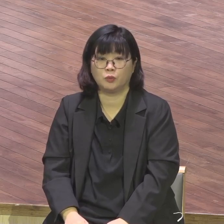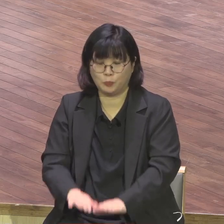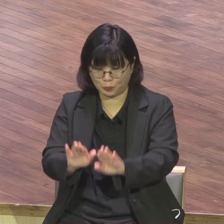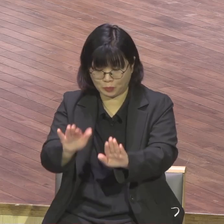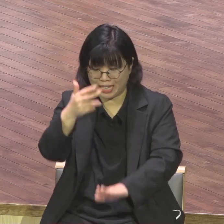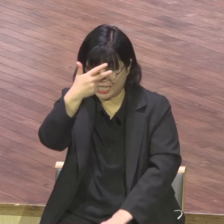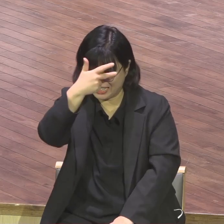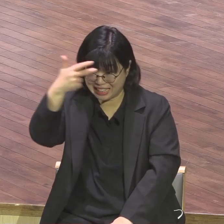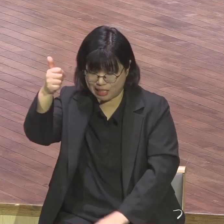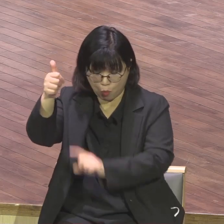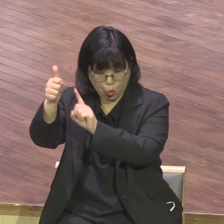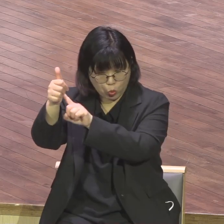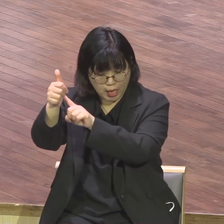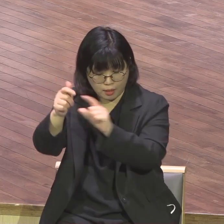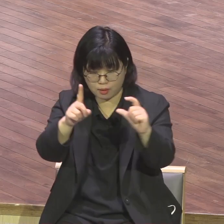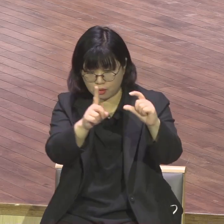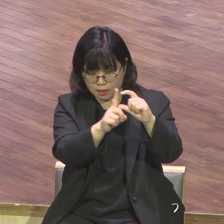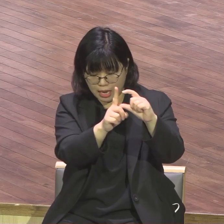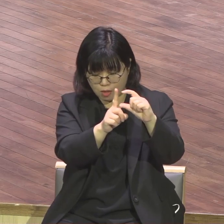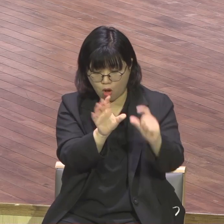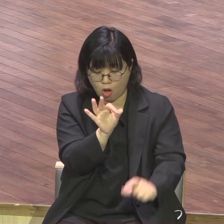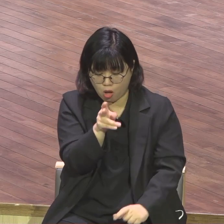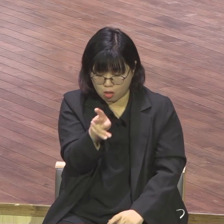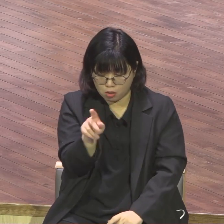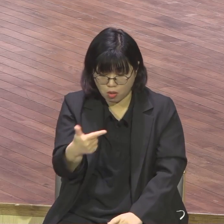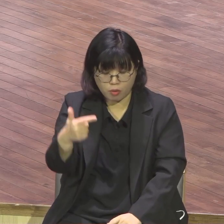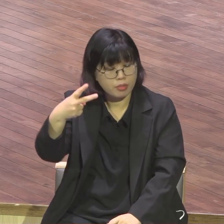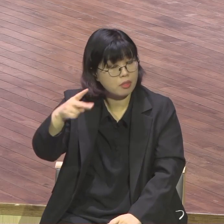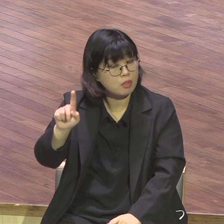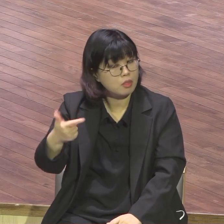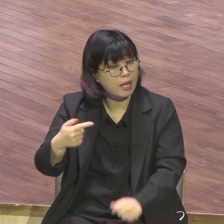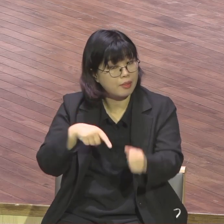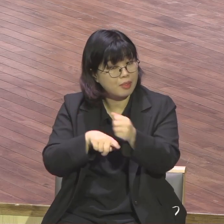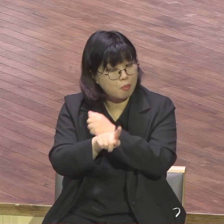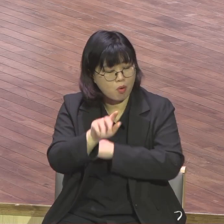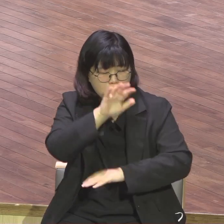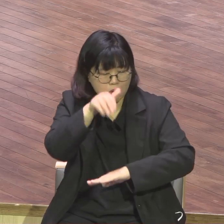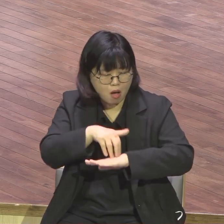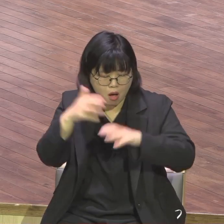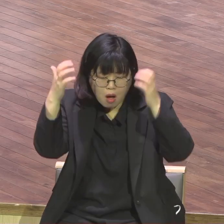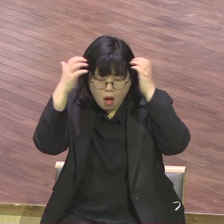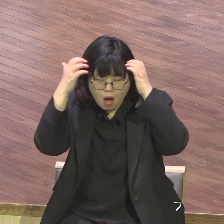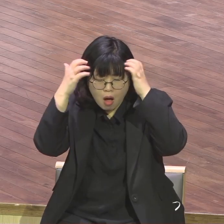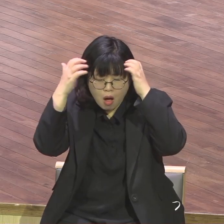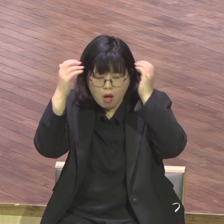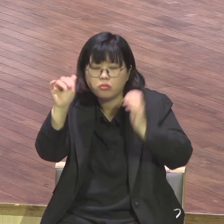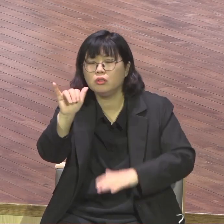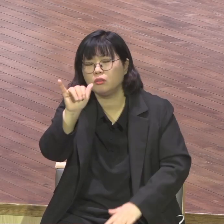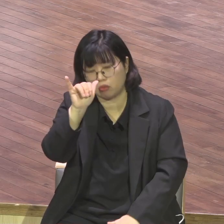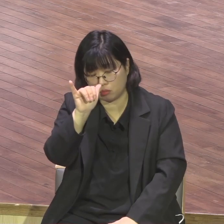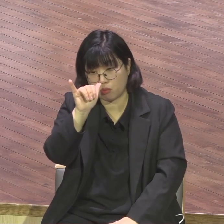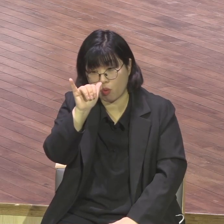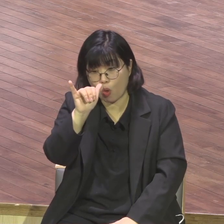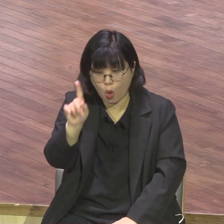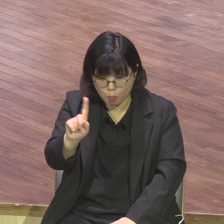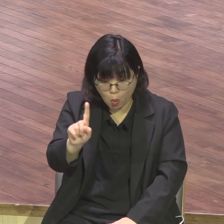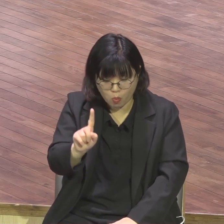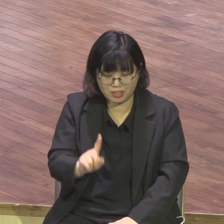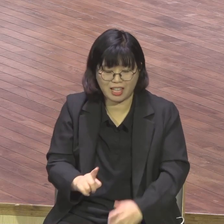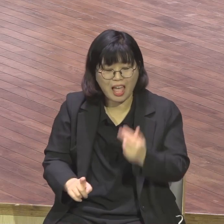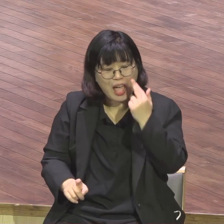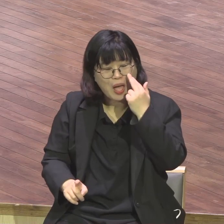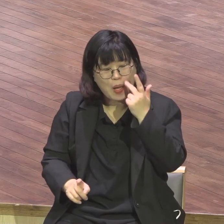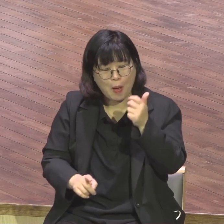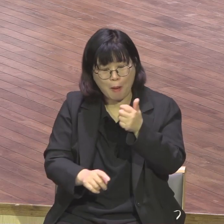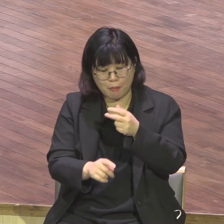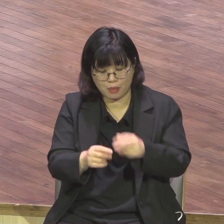연단을 통해서 디모데가 비록 모태 신앙이지만은 이 디모데가 연단을 통해서 지금 지도자로 갖춰진 건